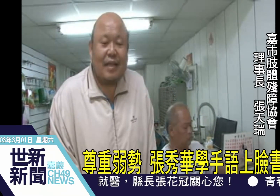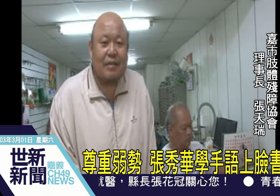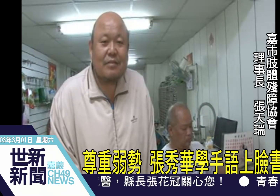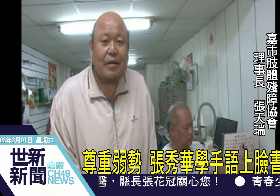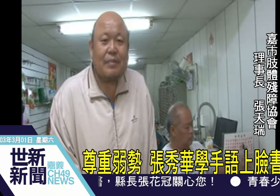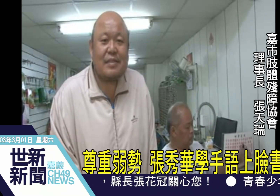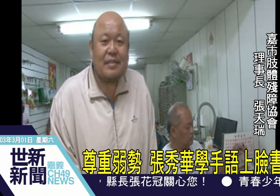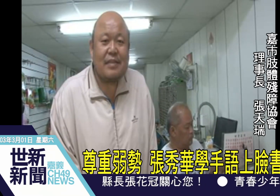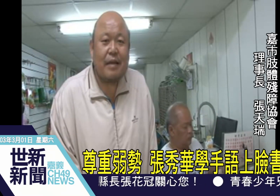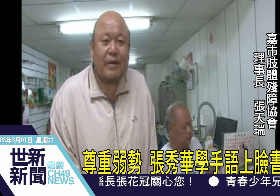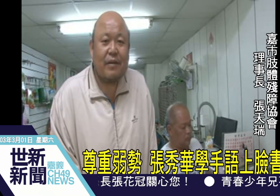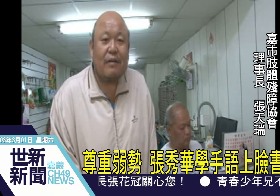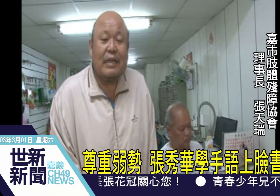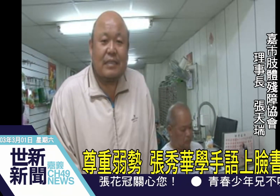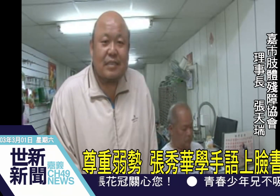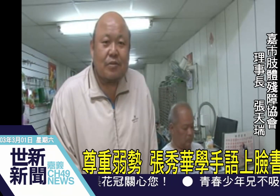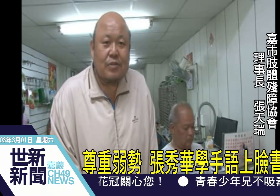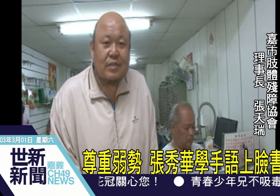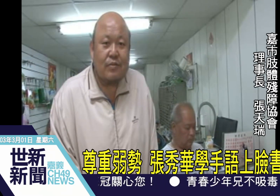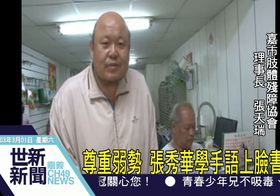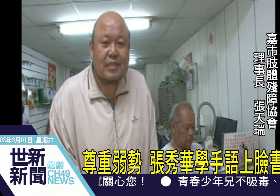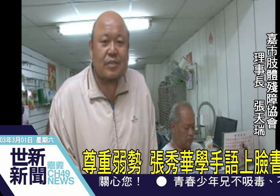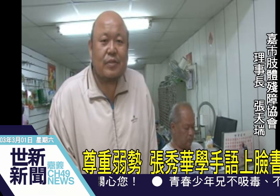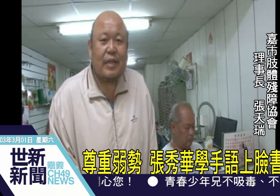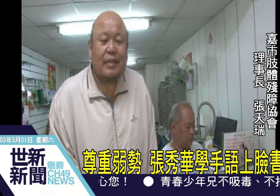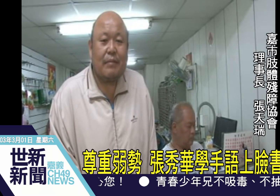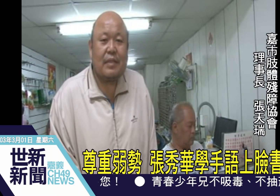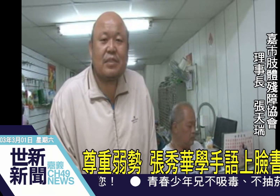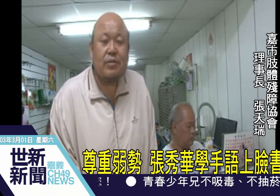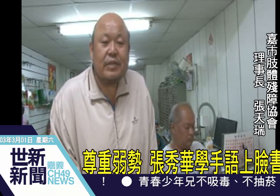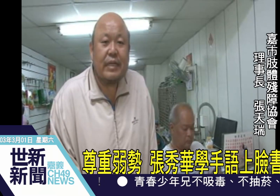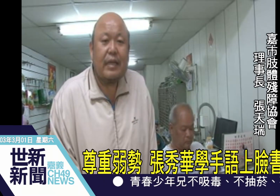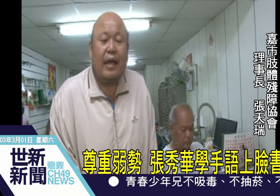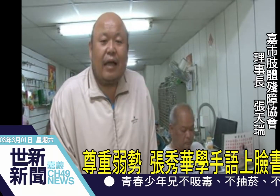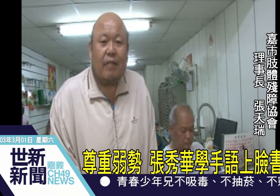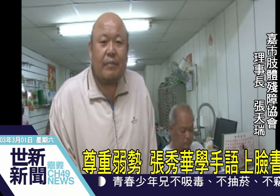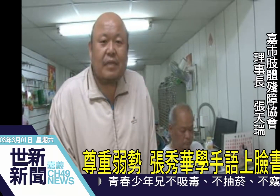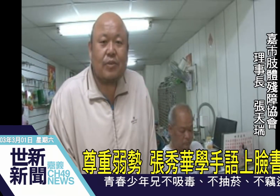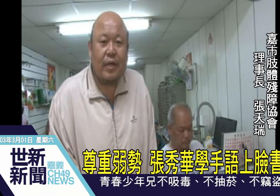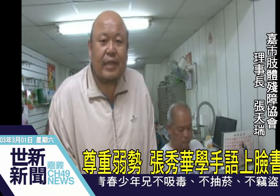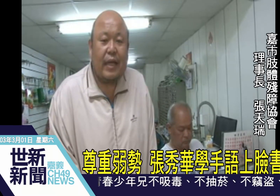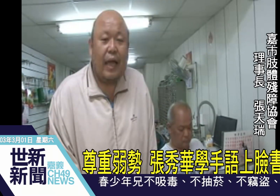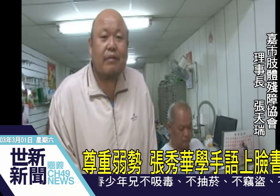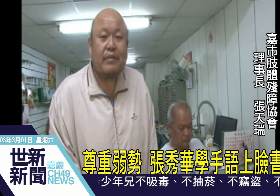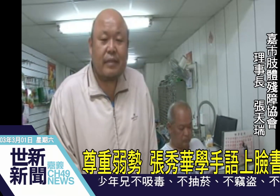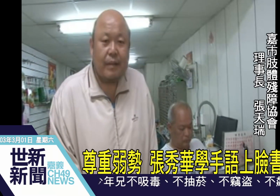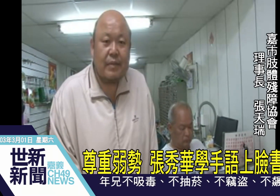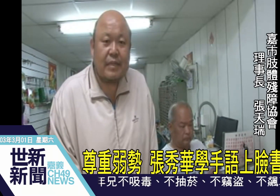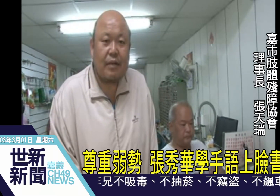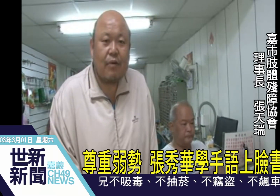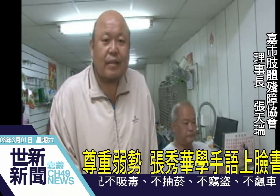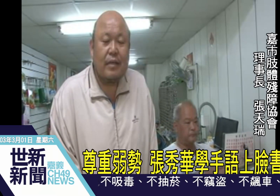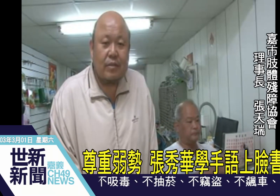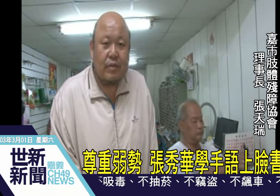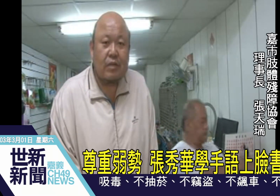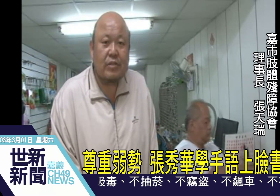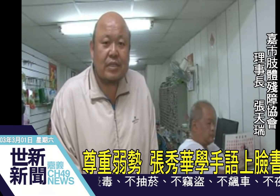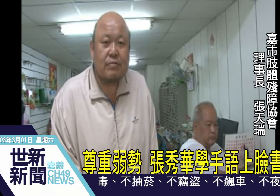够在我们身心障碍朋友这些弱势族群呢，他们的就业。还有他们的创业，还有他们的贷款，都能够协助大